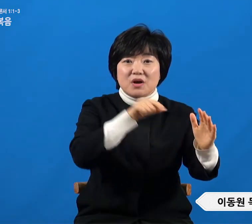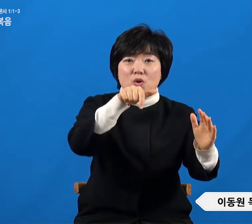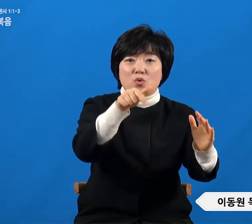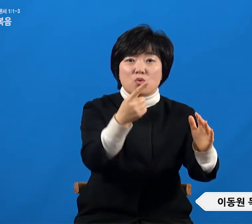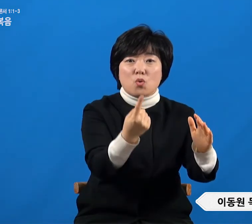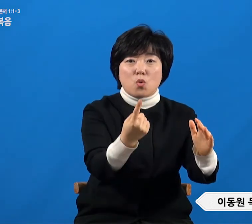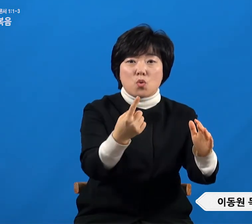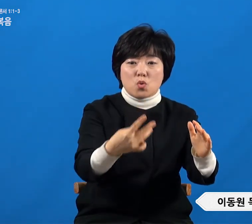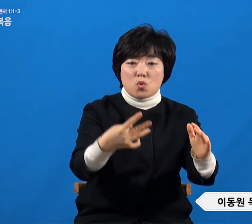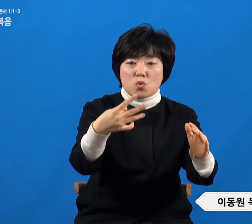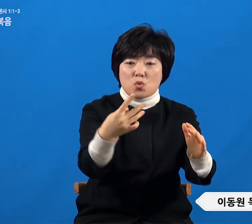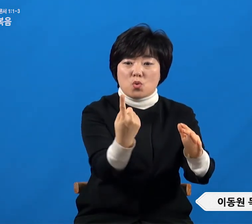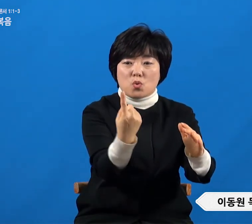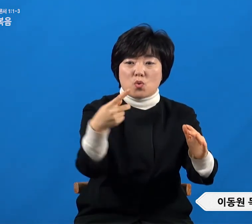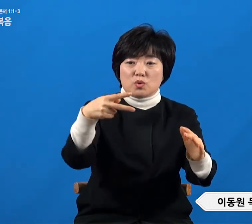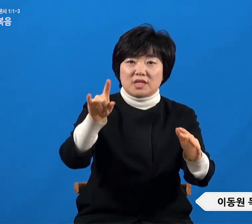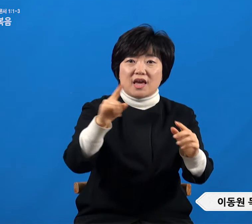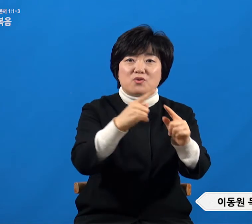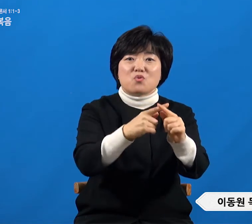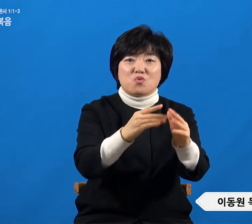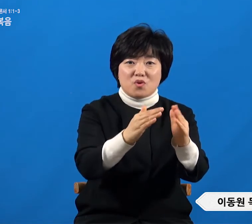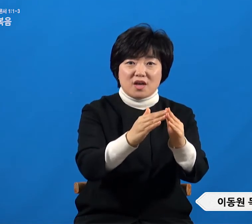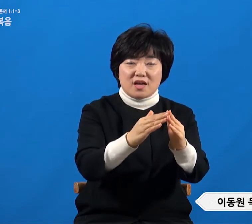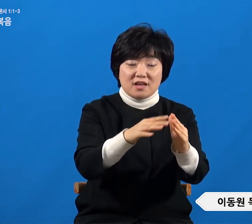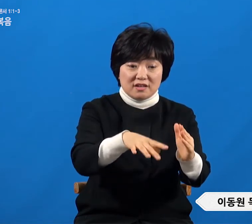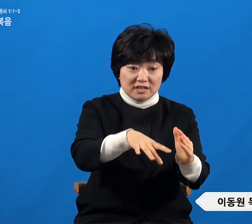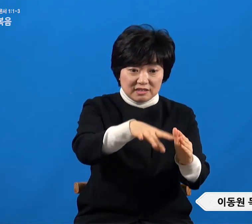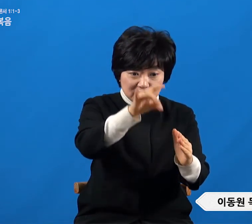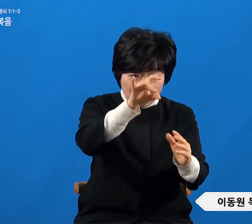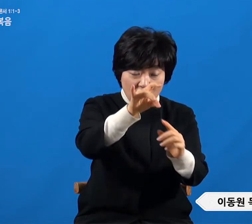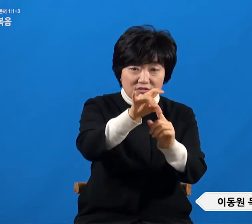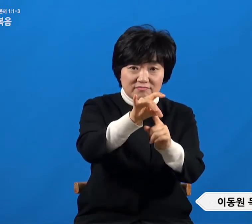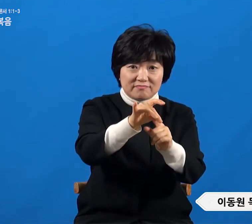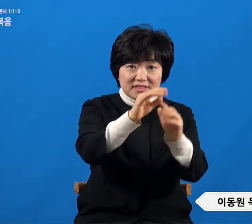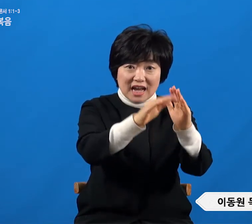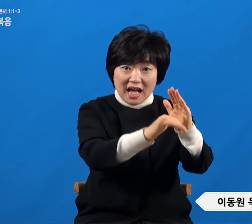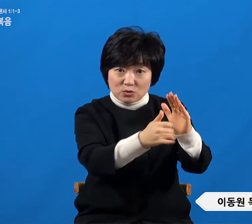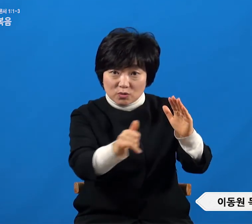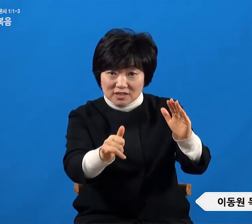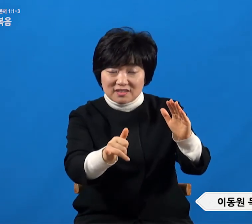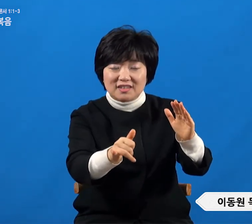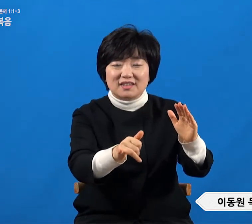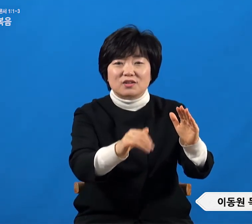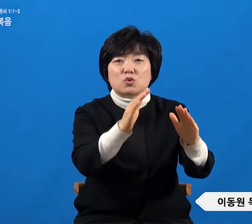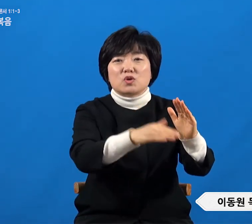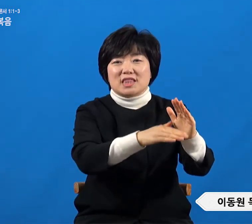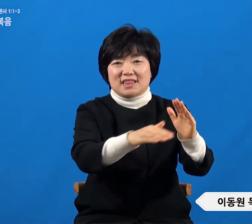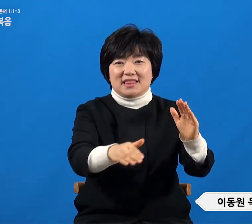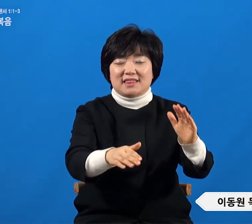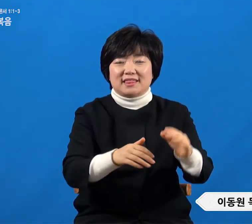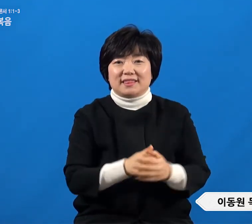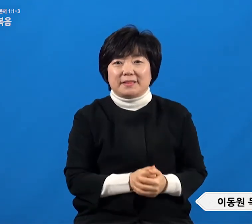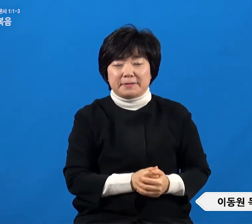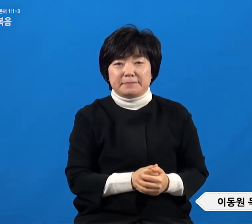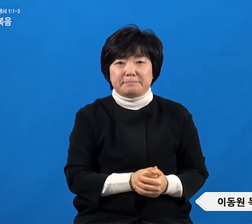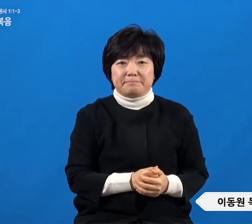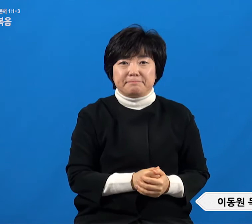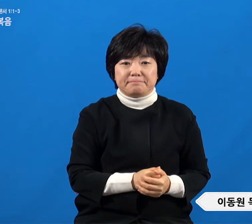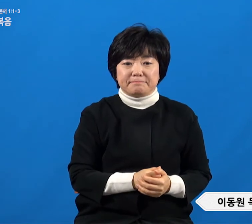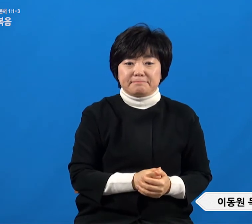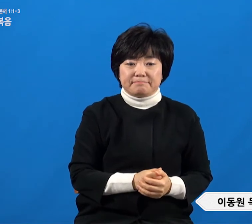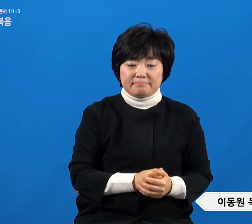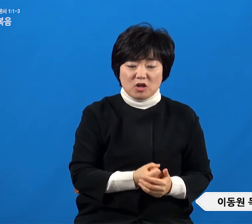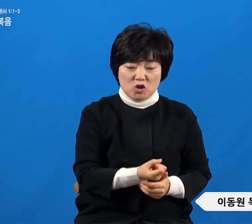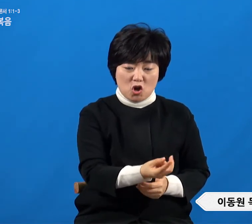것입니다. 그리고 이 교회의 최초의 교인들은 빌레몬의 가족 가족들이었습니다. 그가